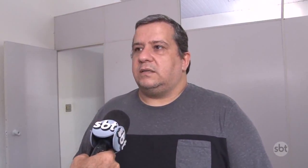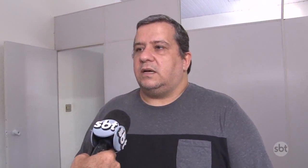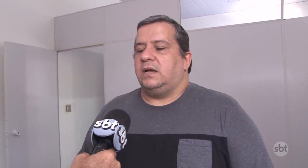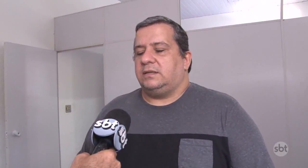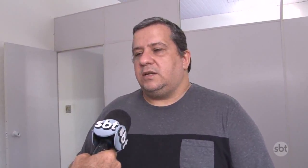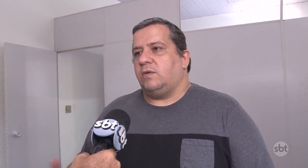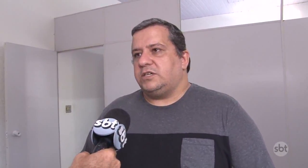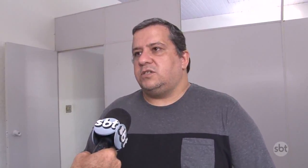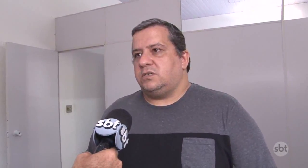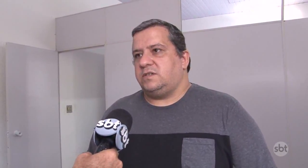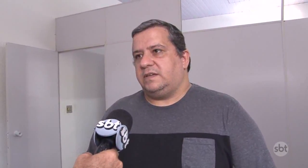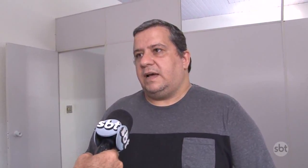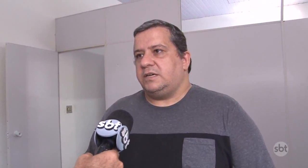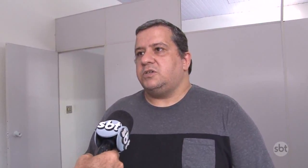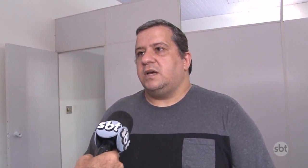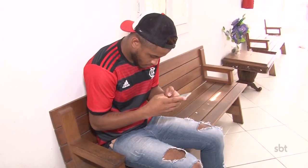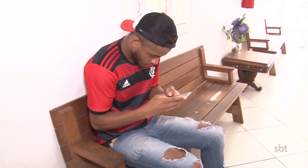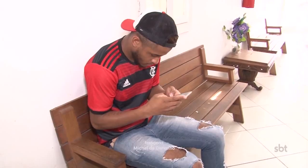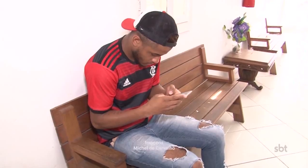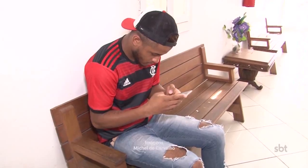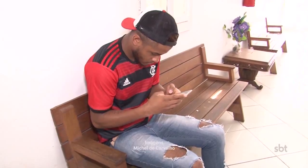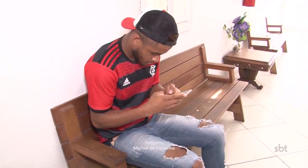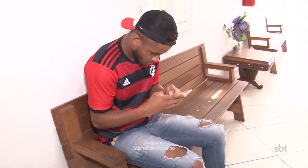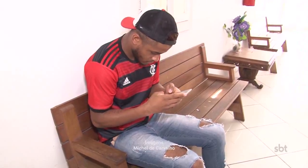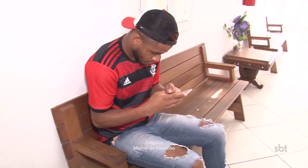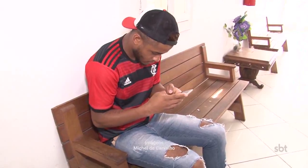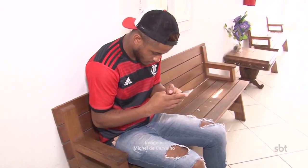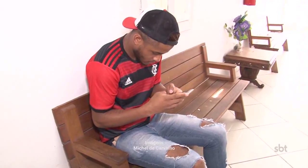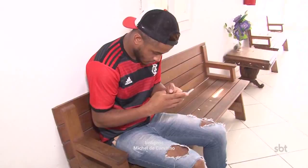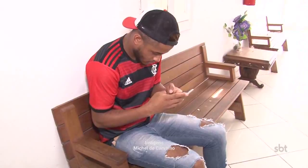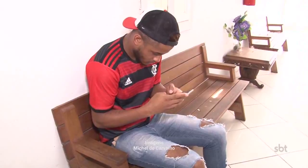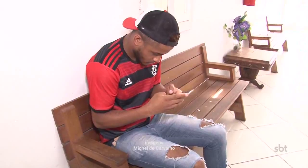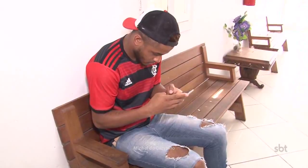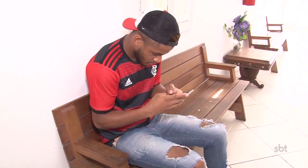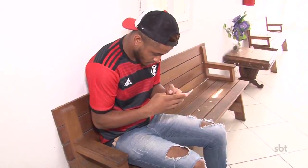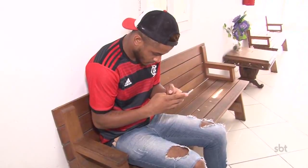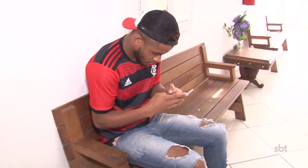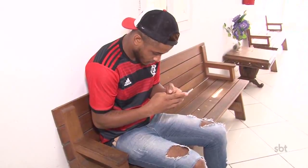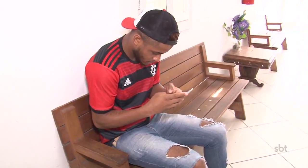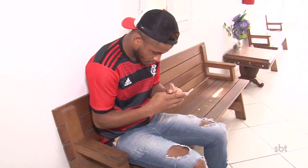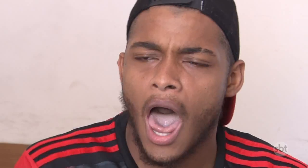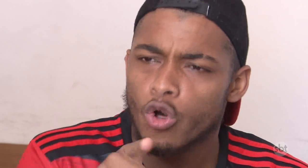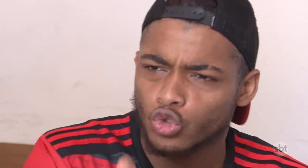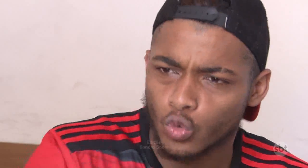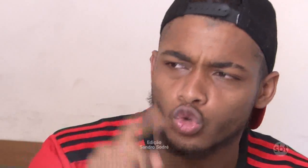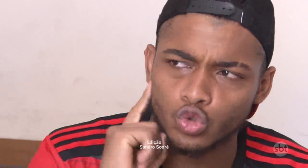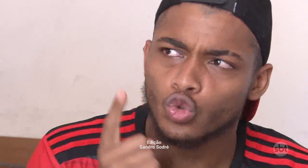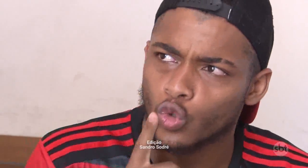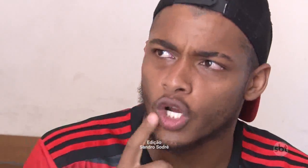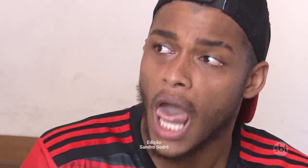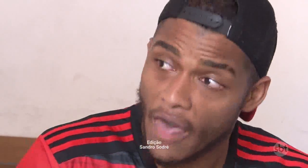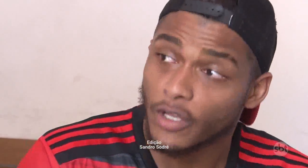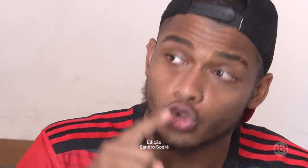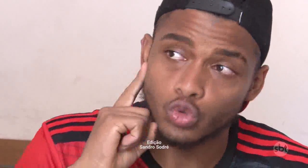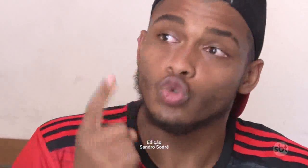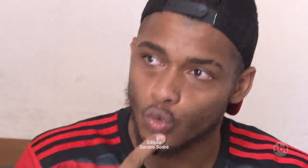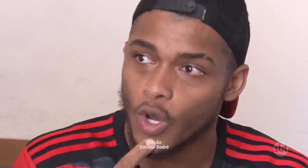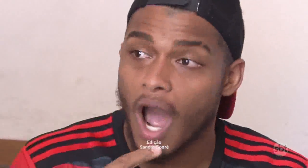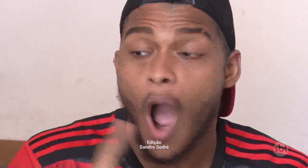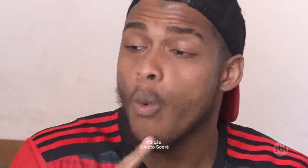linguagem de sinais. Tiago é surdo desde os 11 meses de idade. Ele domina bem a língua brasileira de sinais,